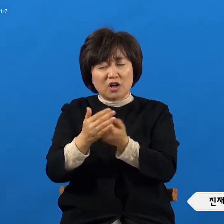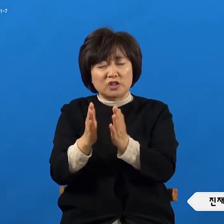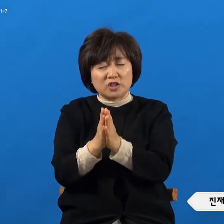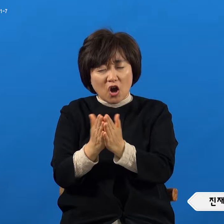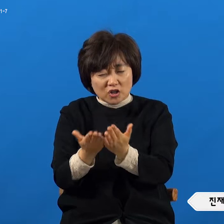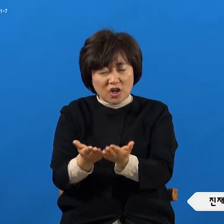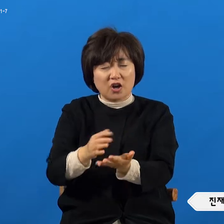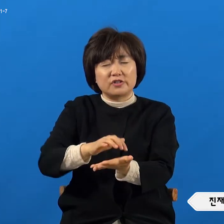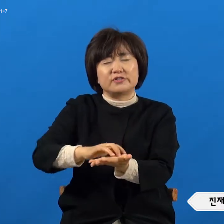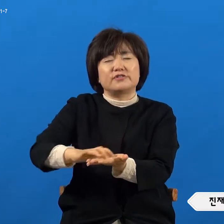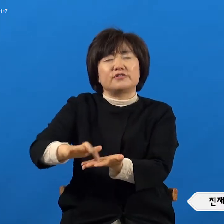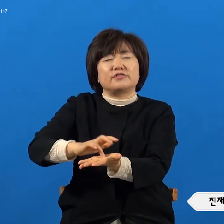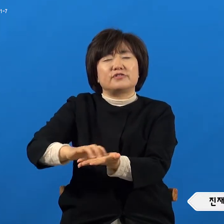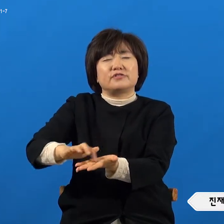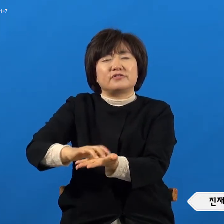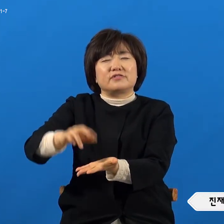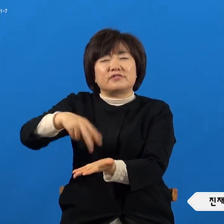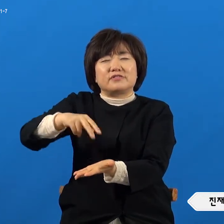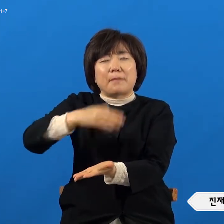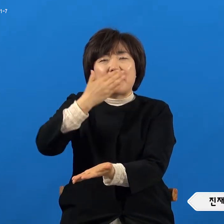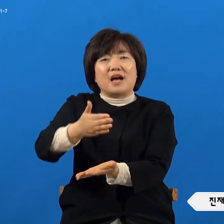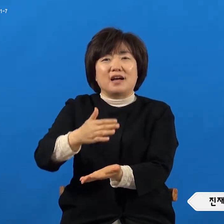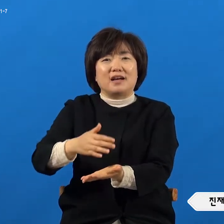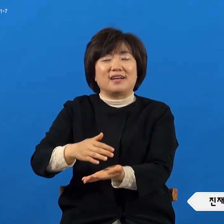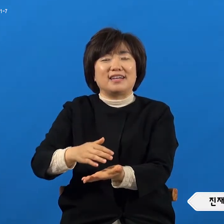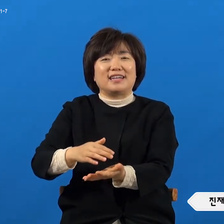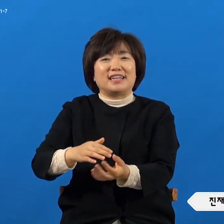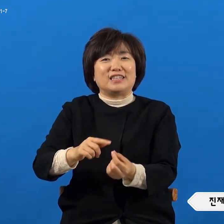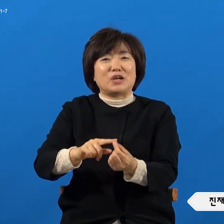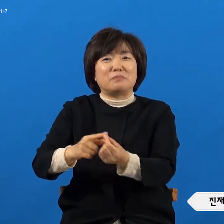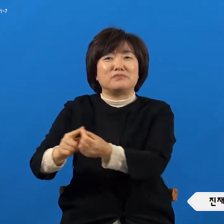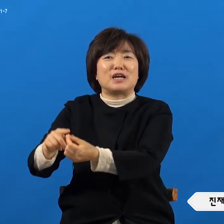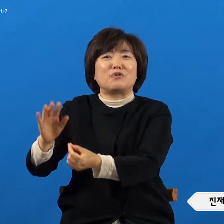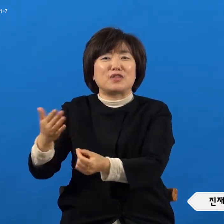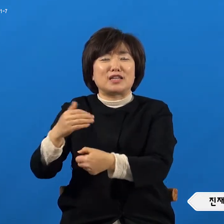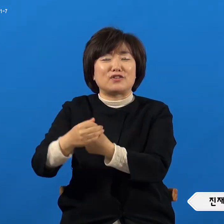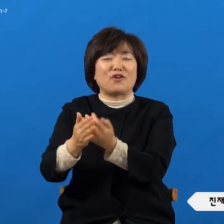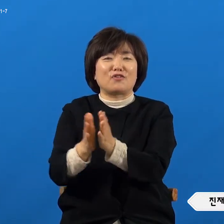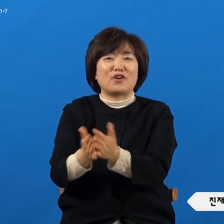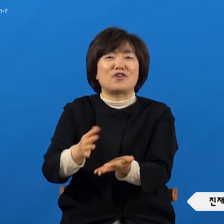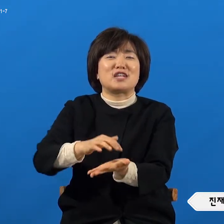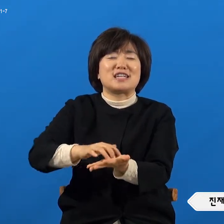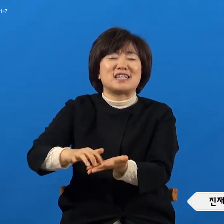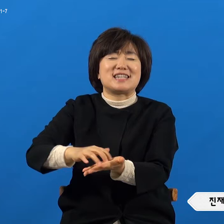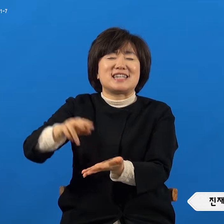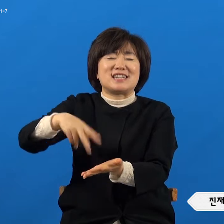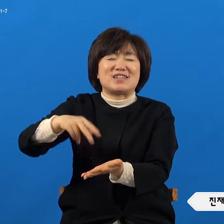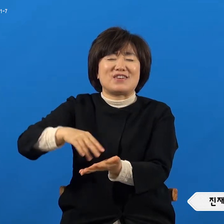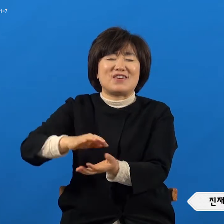이야기를 들려줄 수 있지 않니? 하며 점자로 된 성경을 읽어주었습니다.